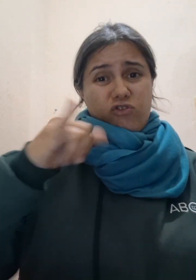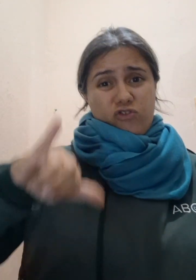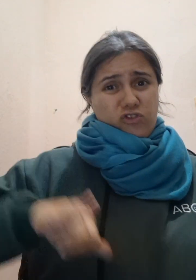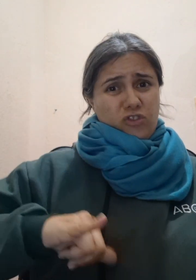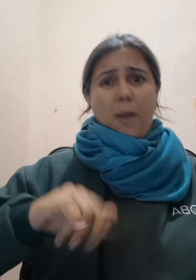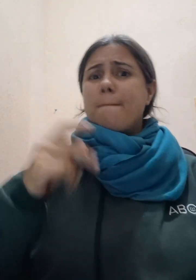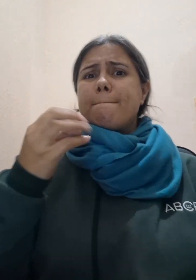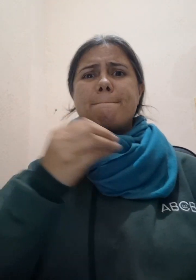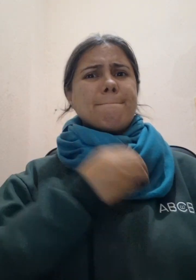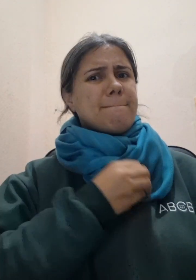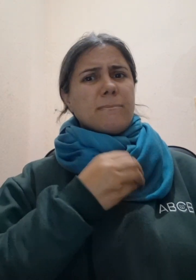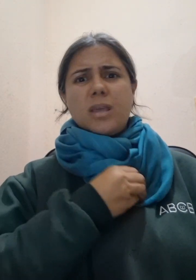O Jó,